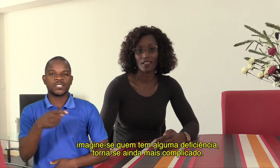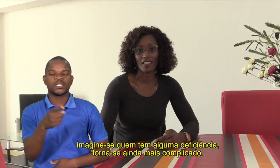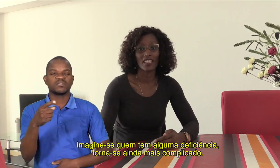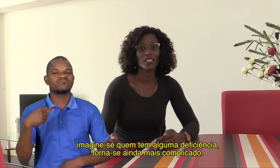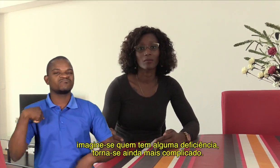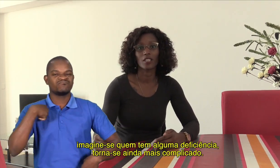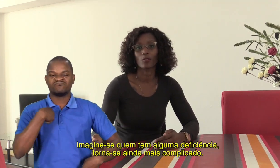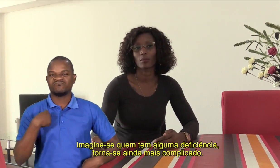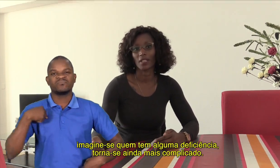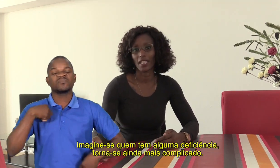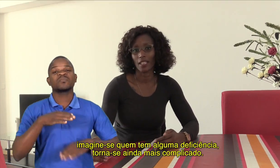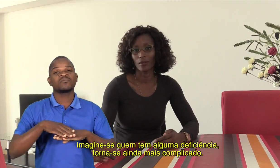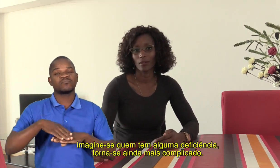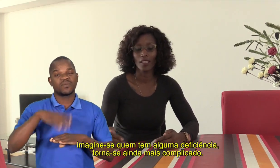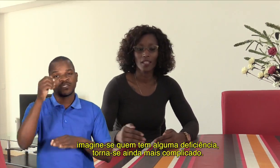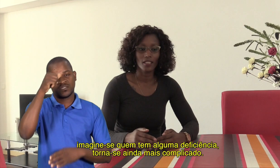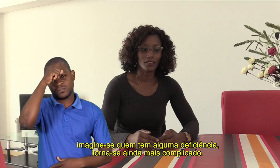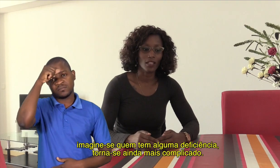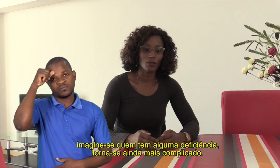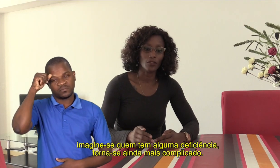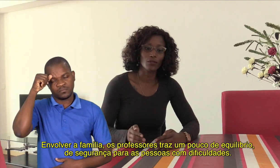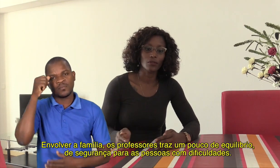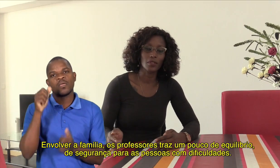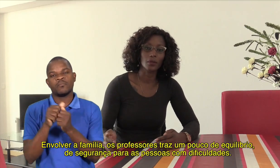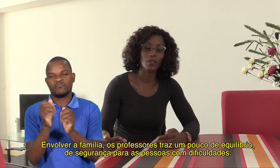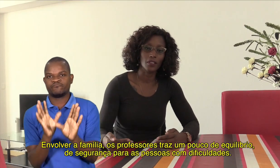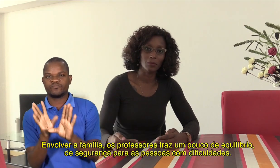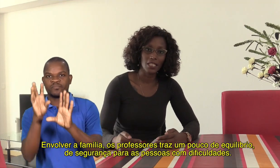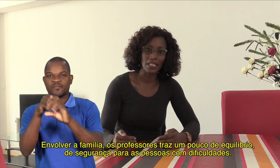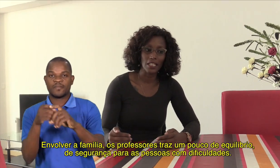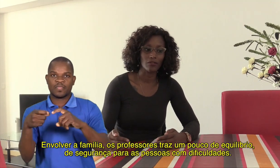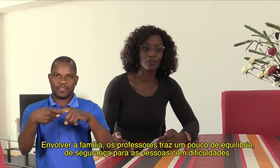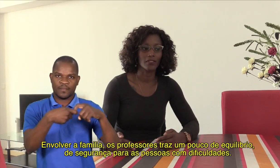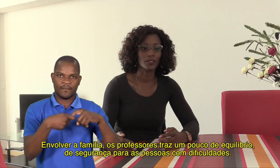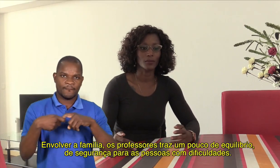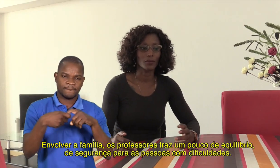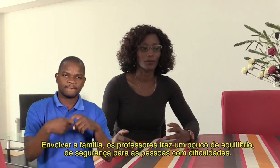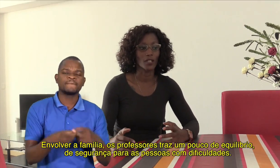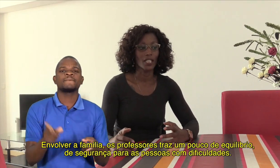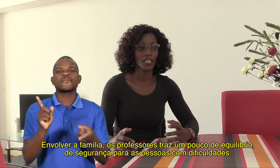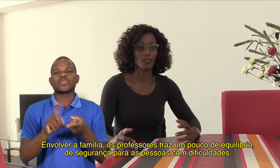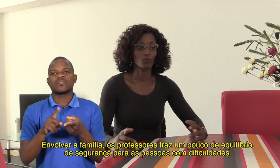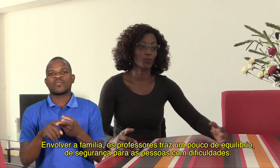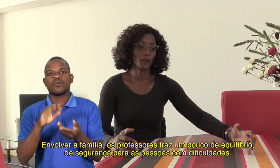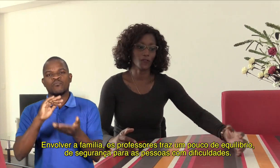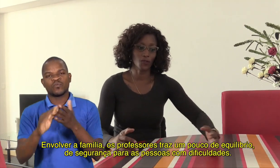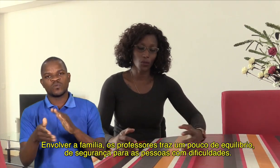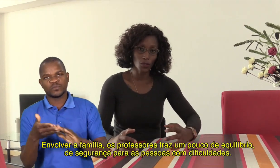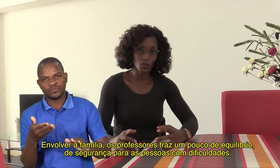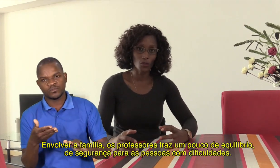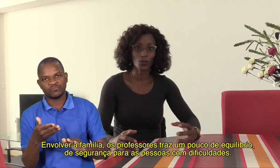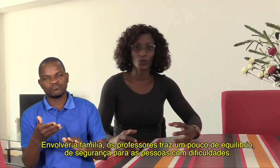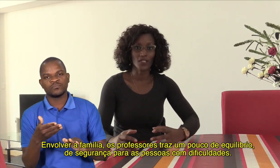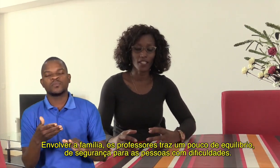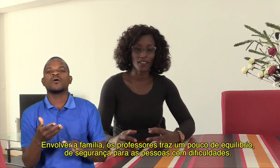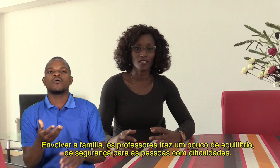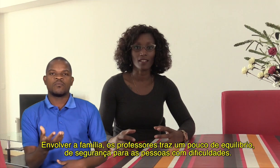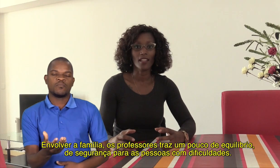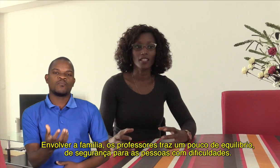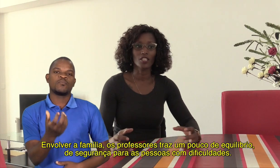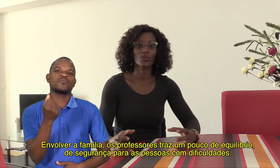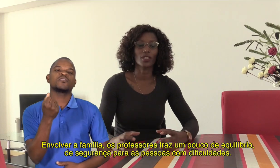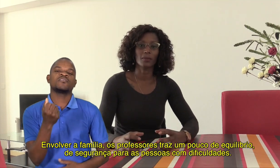deficiência ainda mais complicado então envolvendo a família envolvendo os professores ou